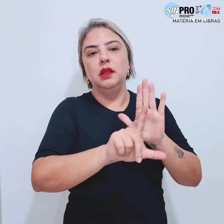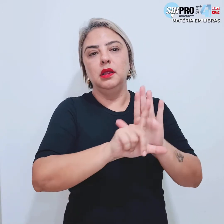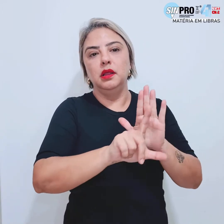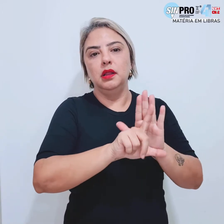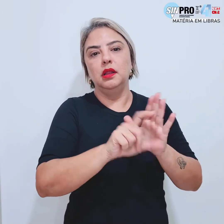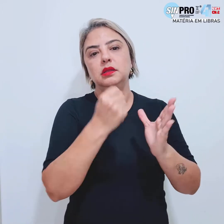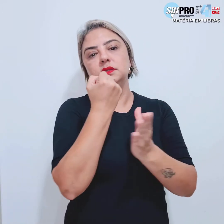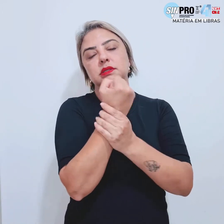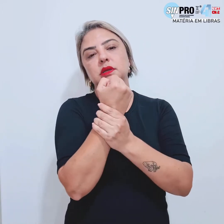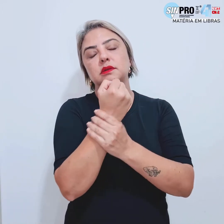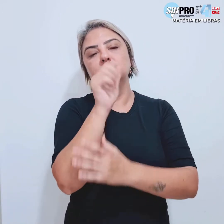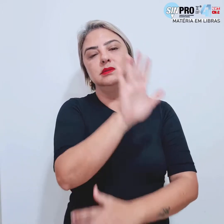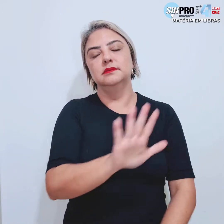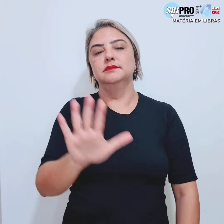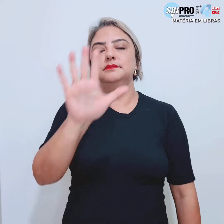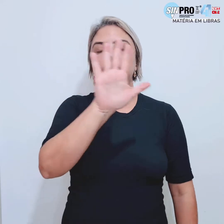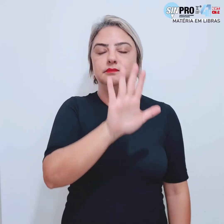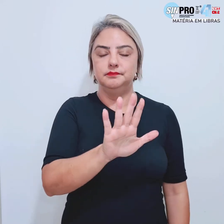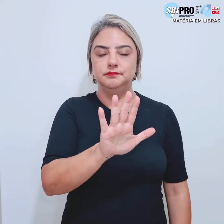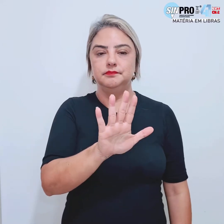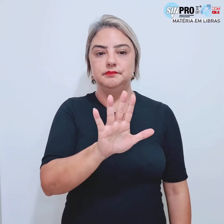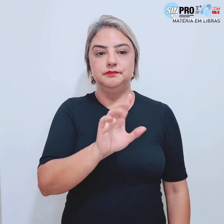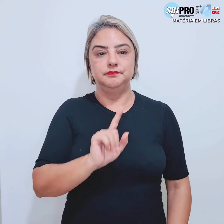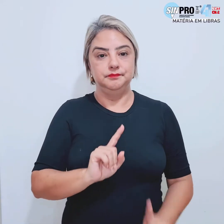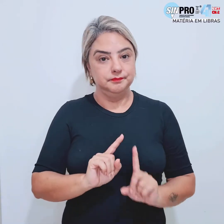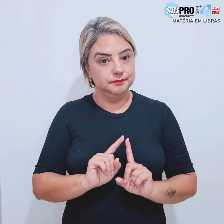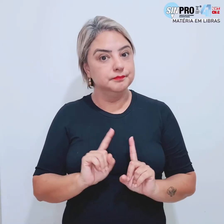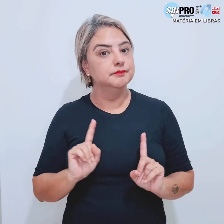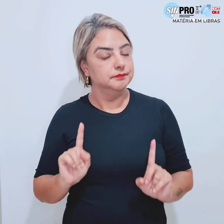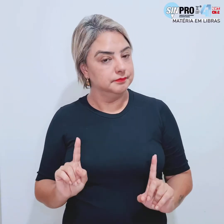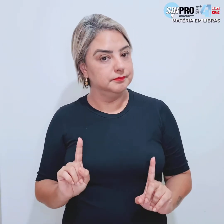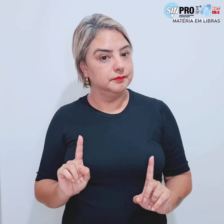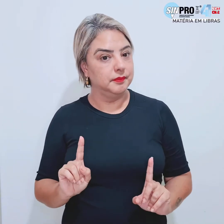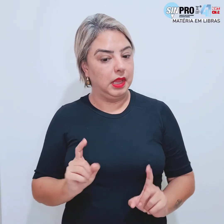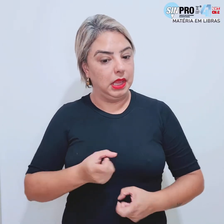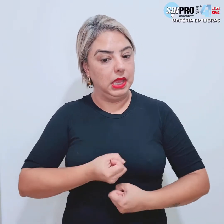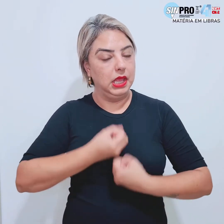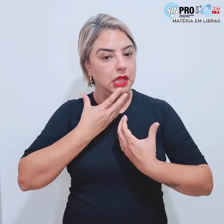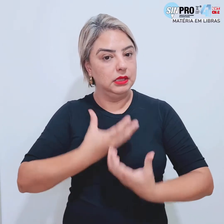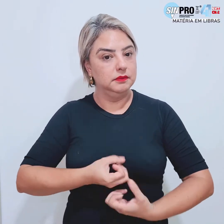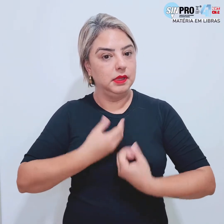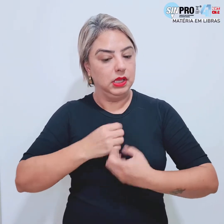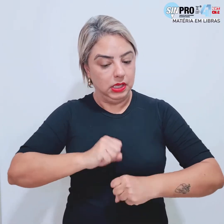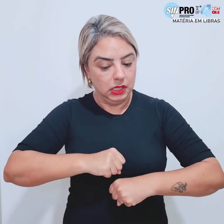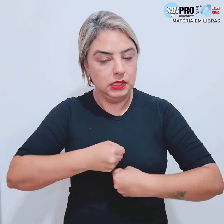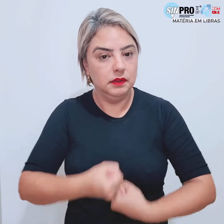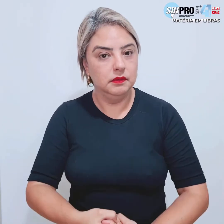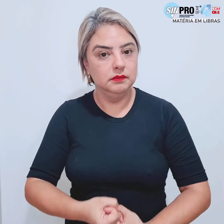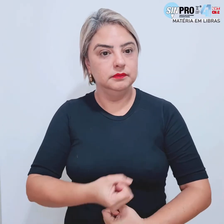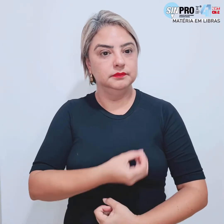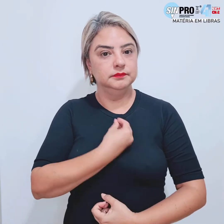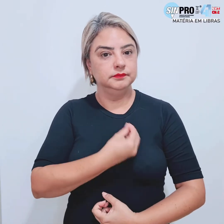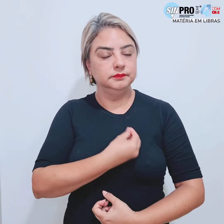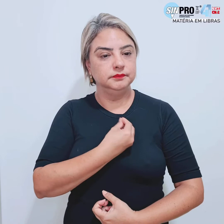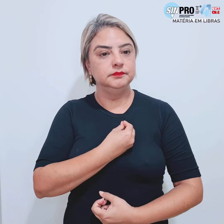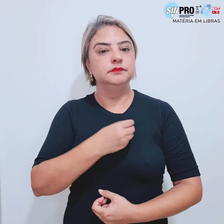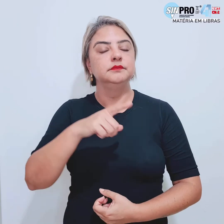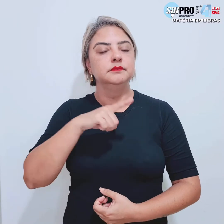de Segurança Nacional. Aliás, a expressão defesa da vida tem